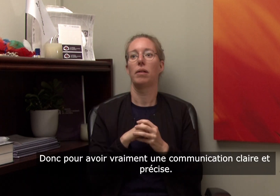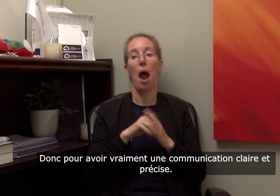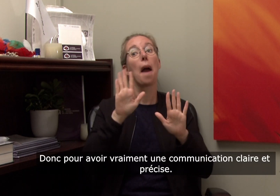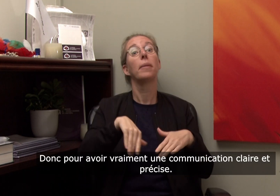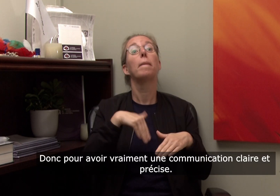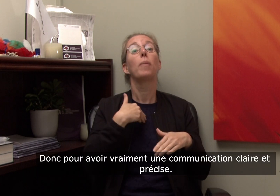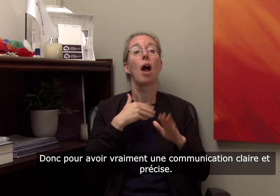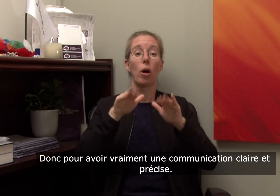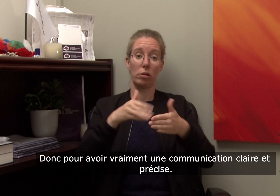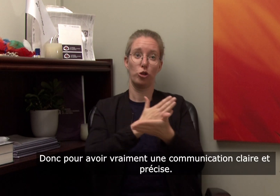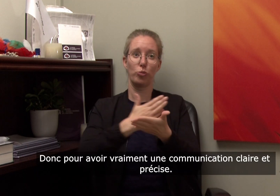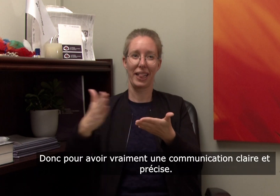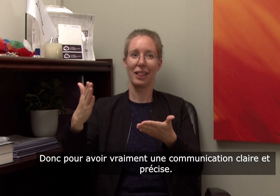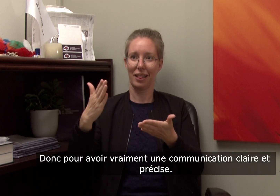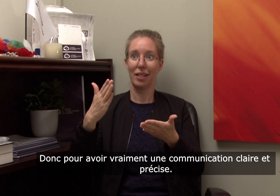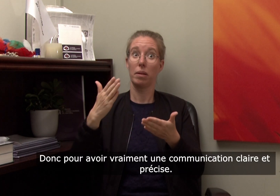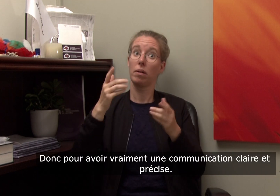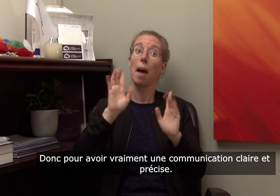vraiment une communication claire et précise.